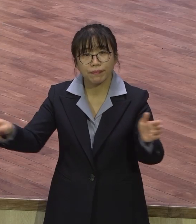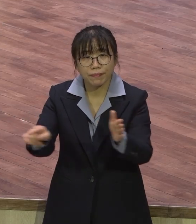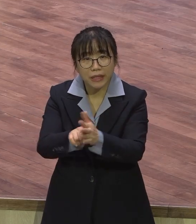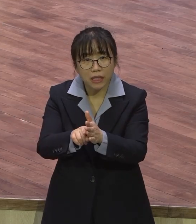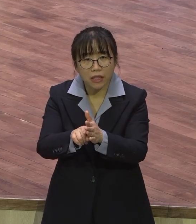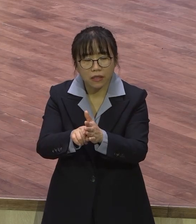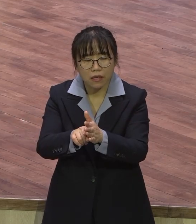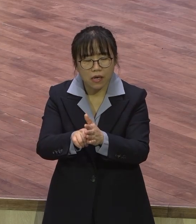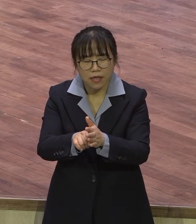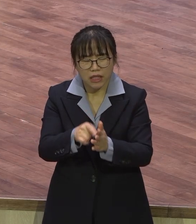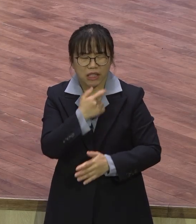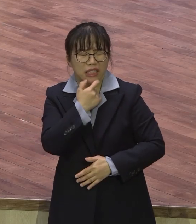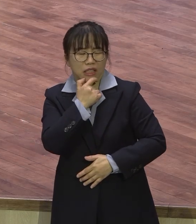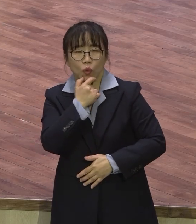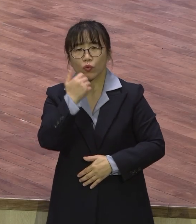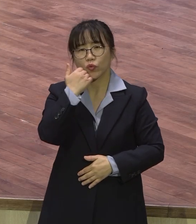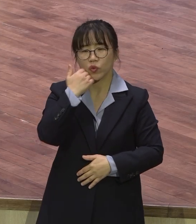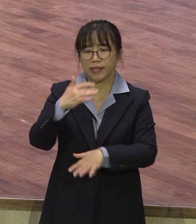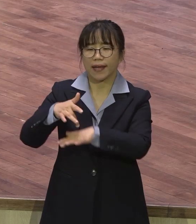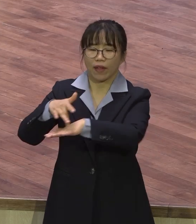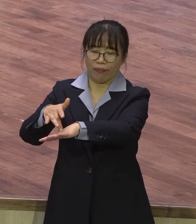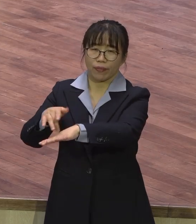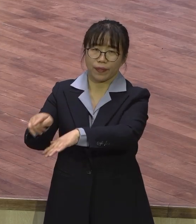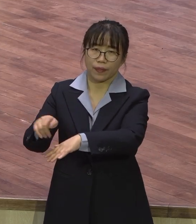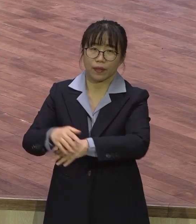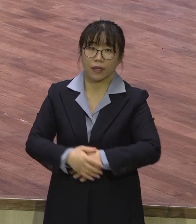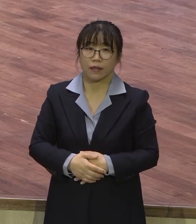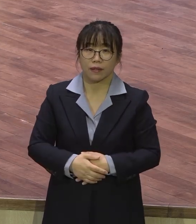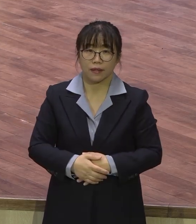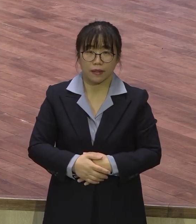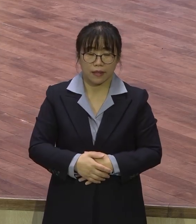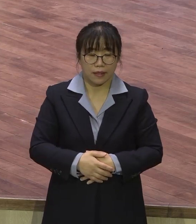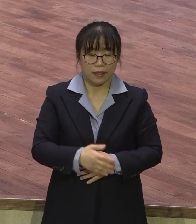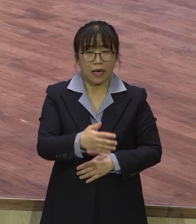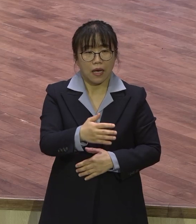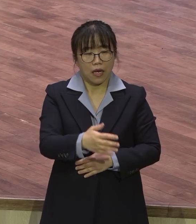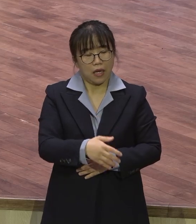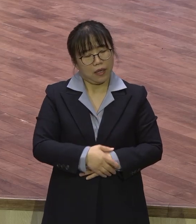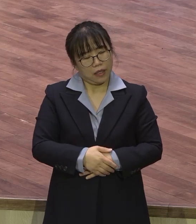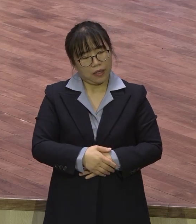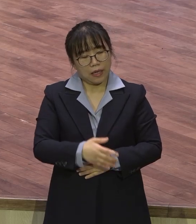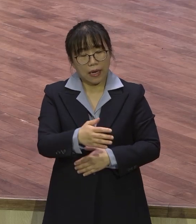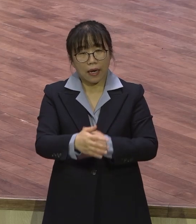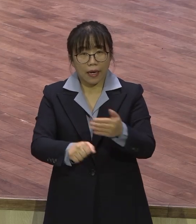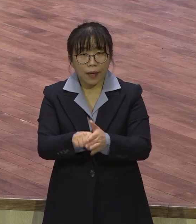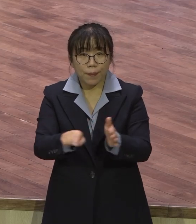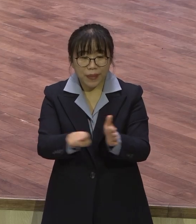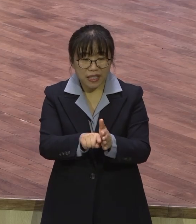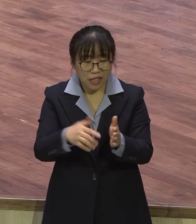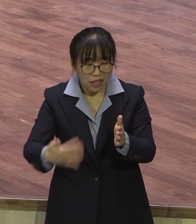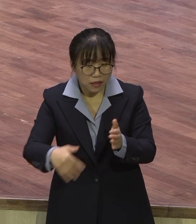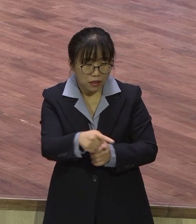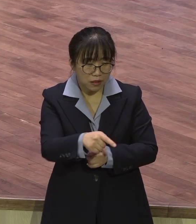가장 싫어하는 게 사단이에요 그래서 하나님 안 믿는 사람들을 가장 싫어합니다 진절머리를 냅니다